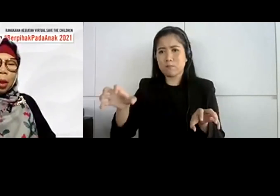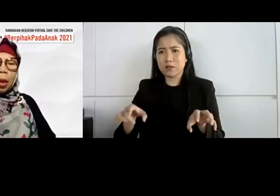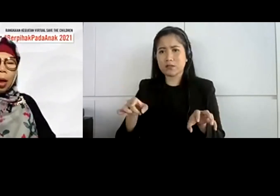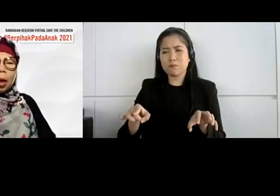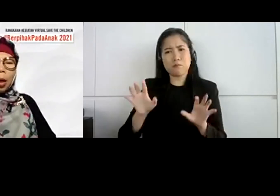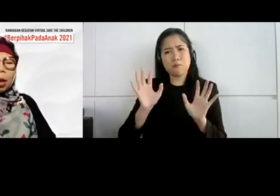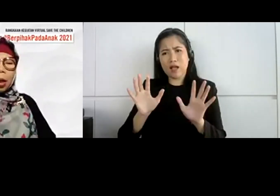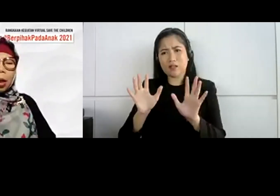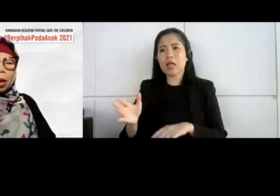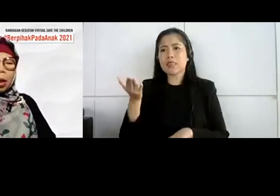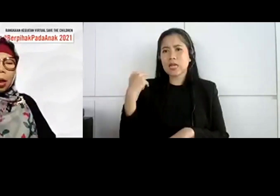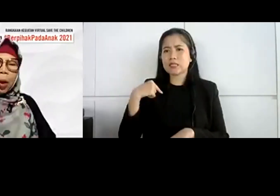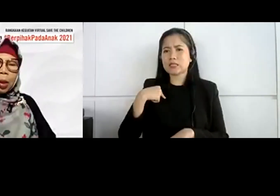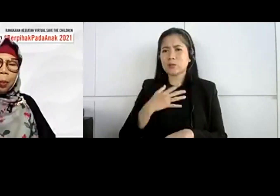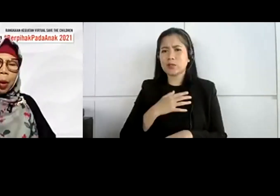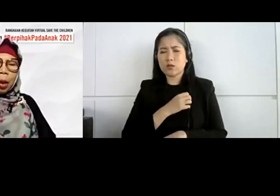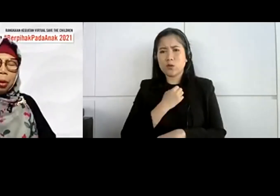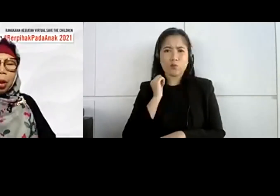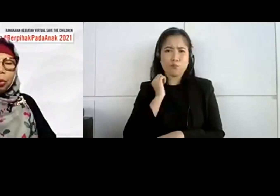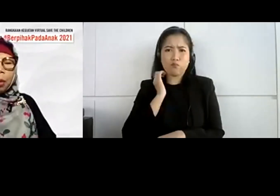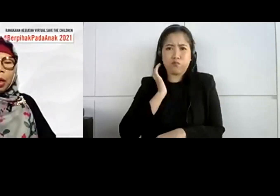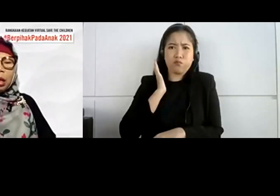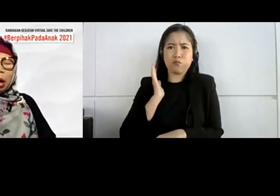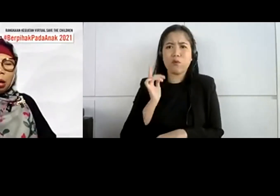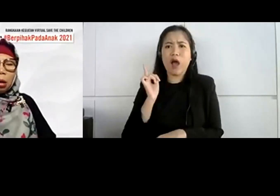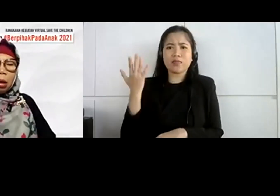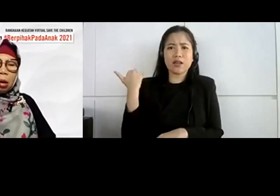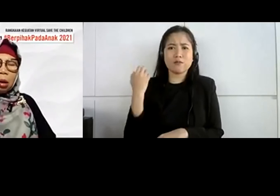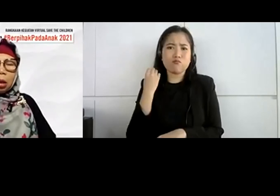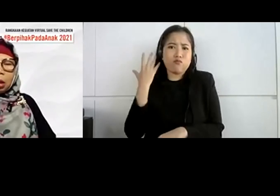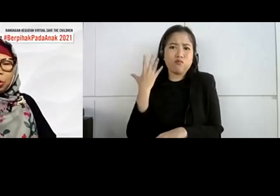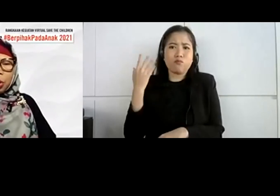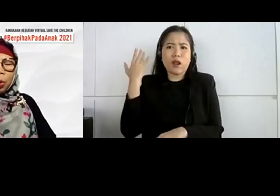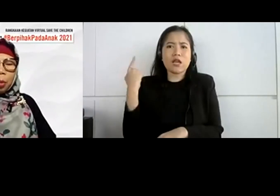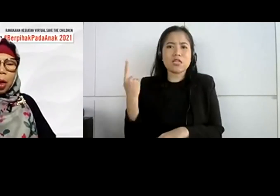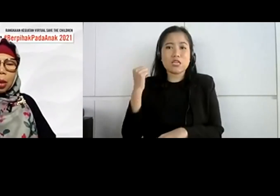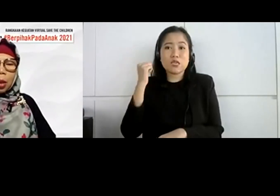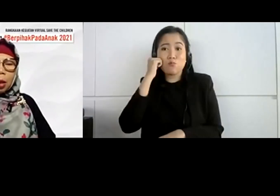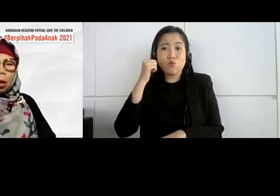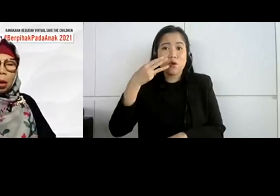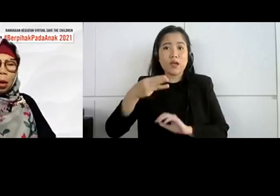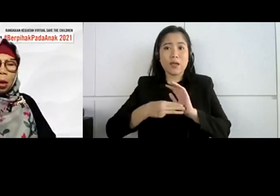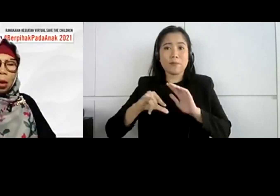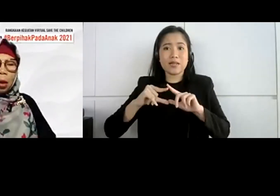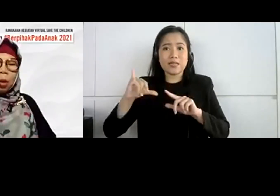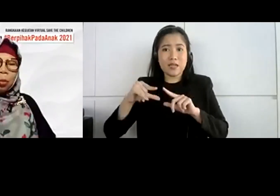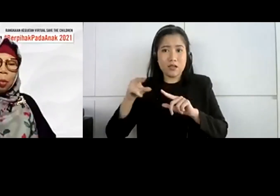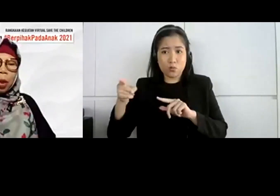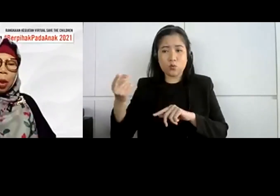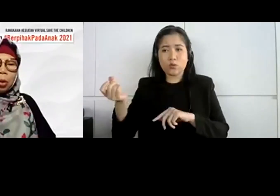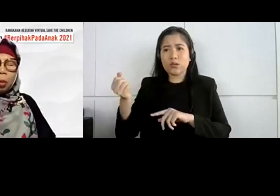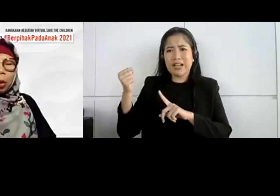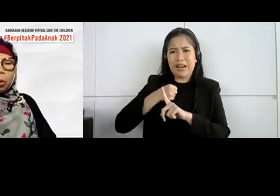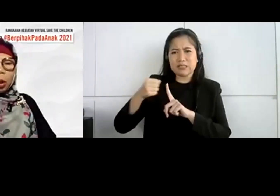agak merinding ya, agak ngeri apa yang disampaikan oleh Ibu Emilia. Kekerasannya sudah luar biasa. Masih